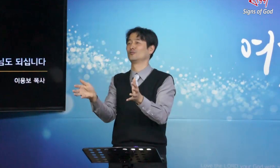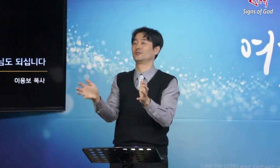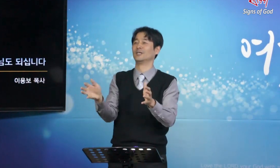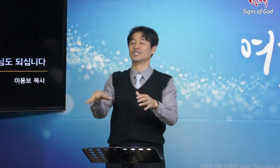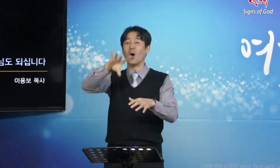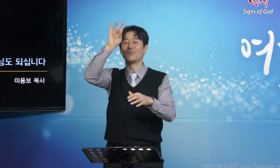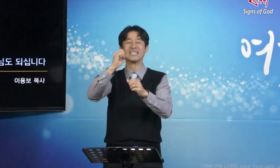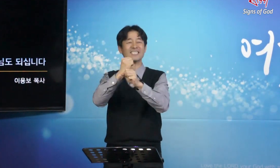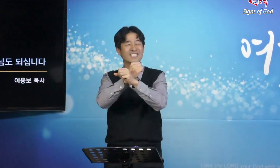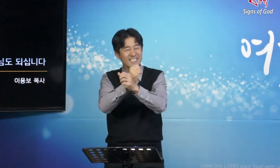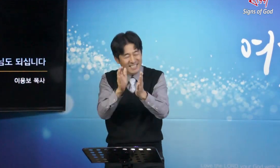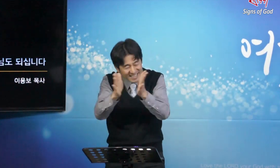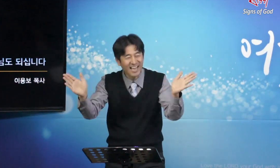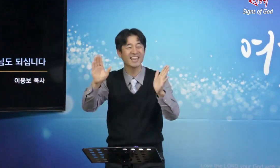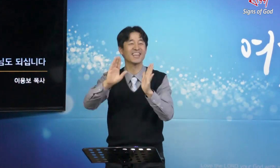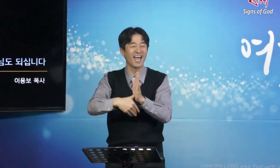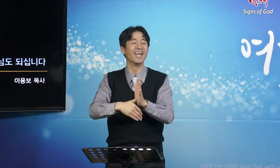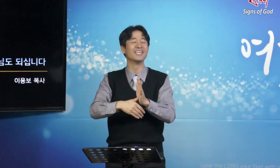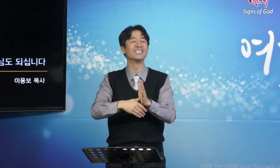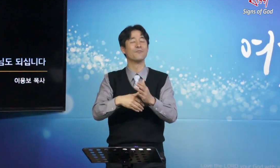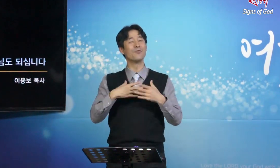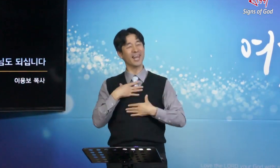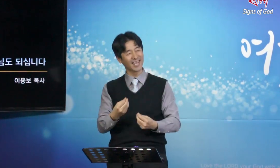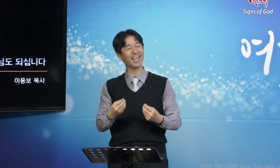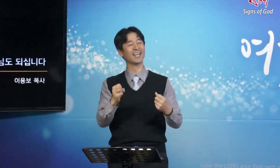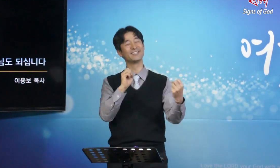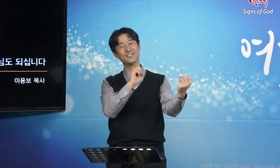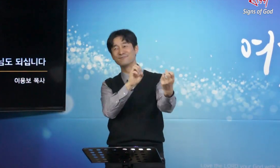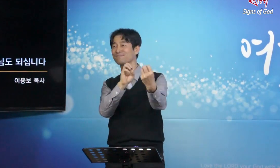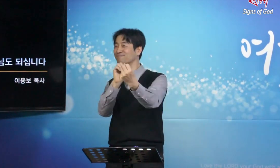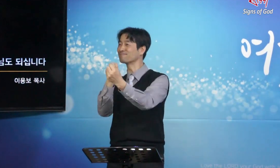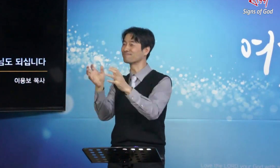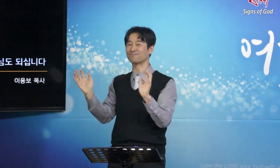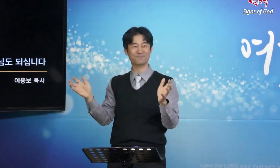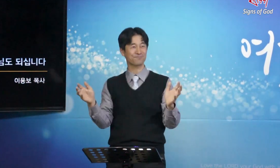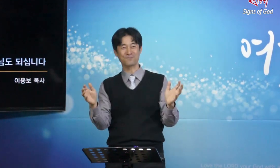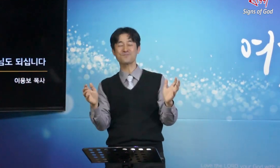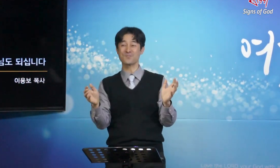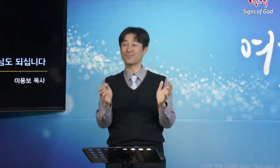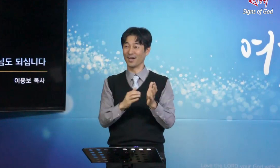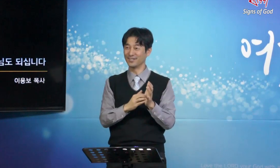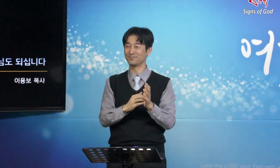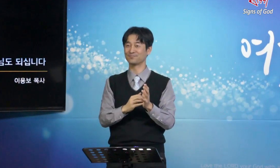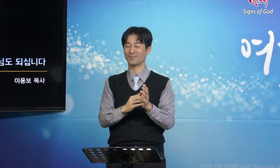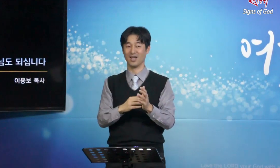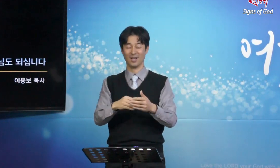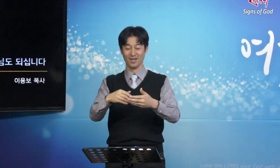같이 이야기하고 성경 공부하면서 편하게 대화하면서 이야기를 하고